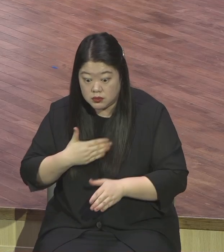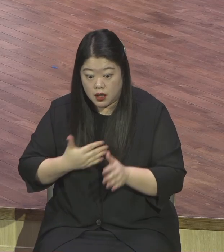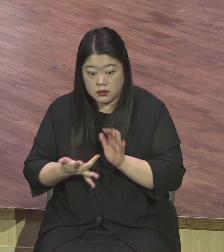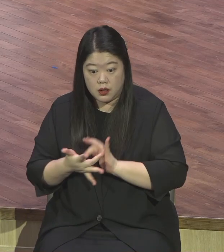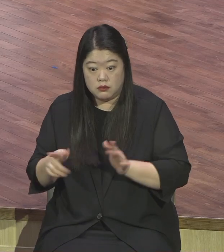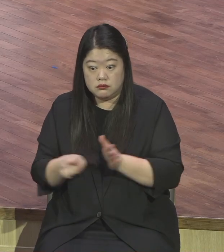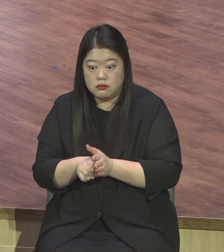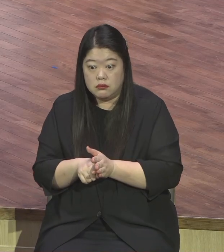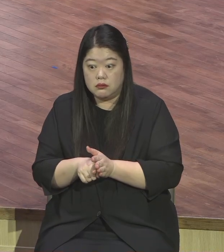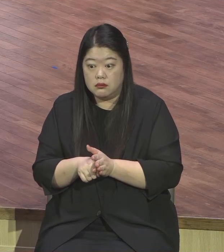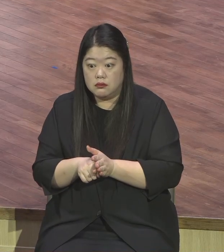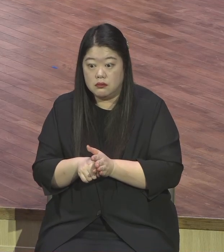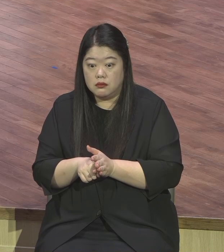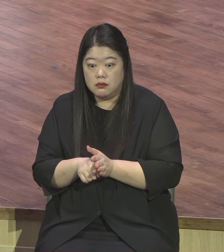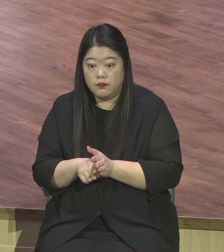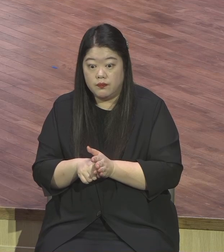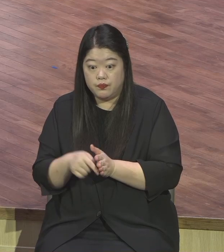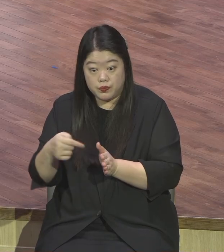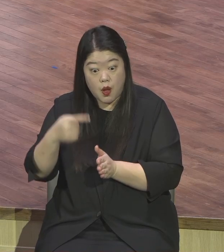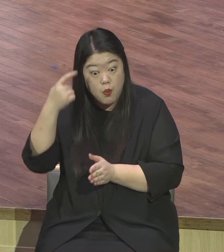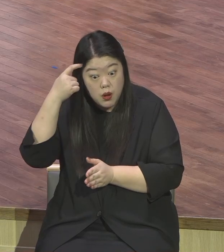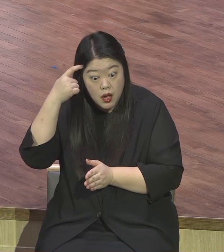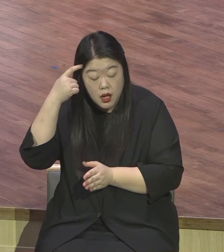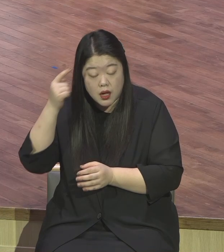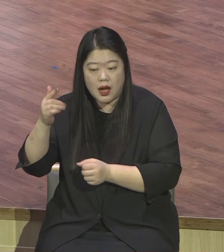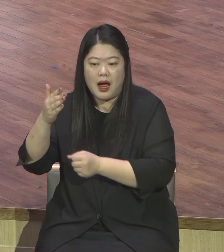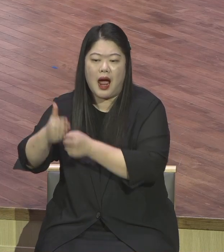말은 태어나기 전부터 이미